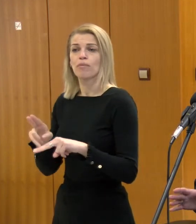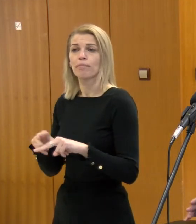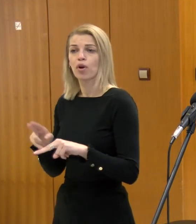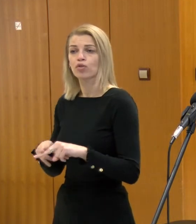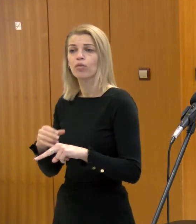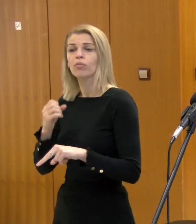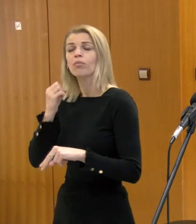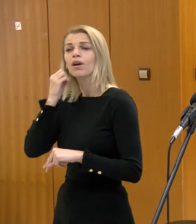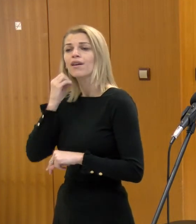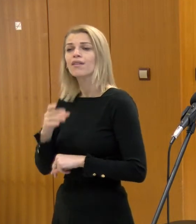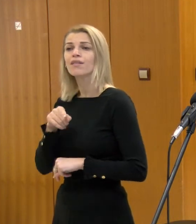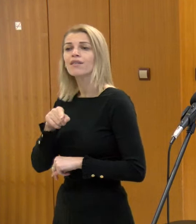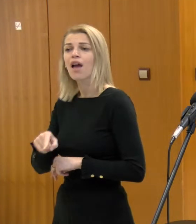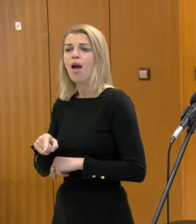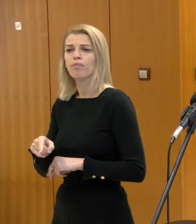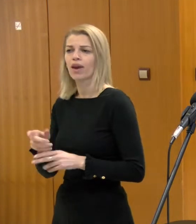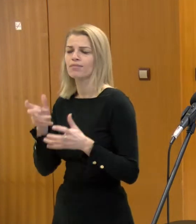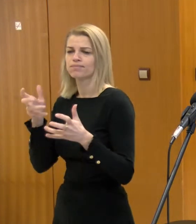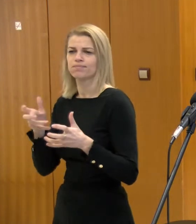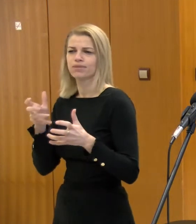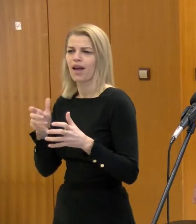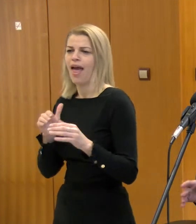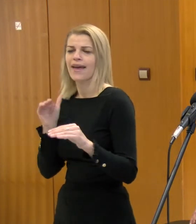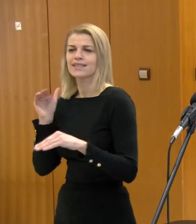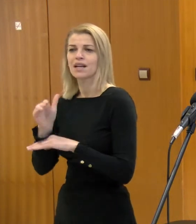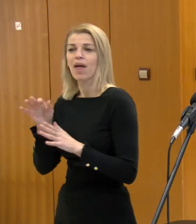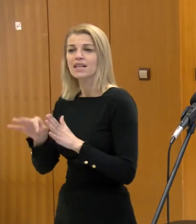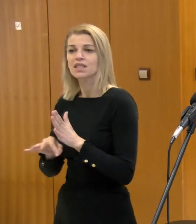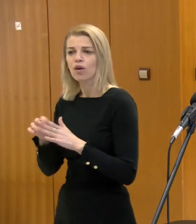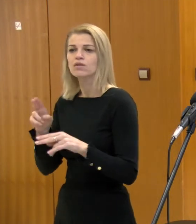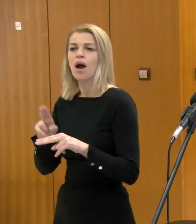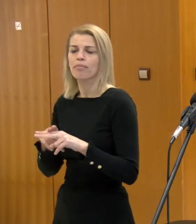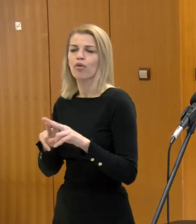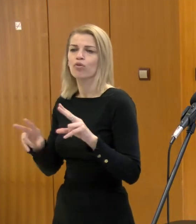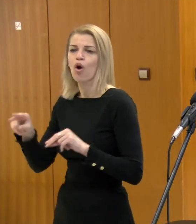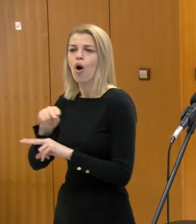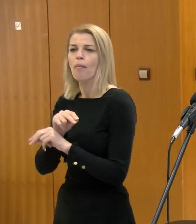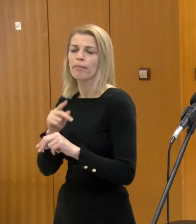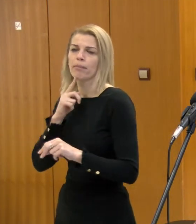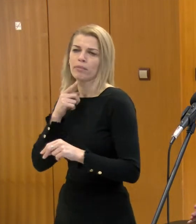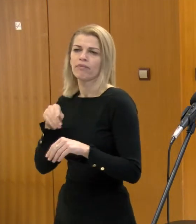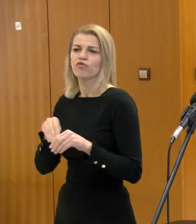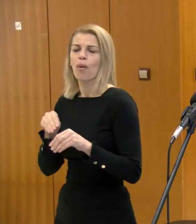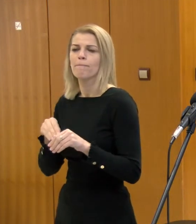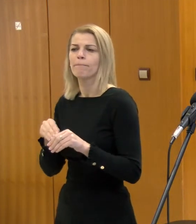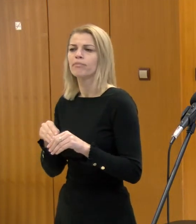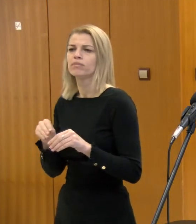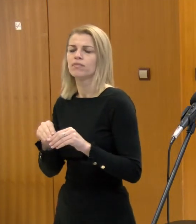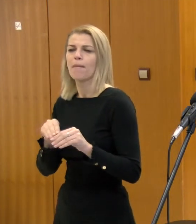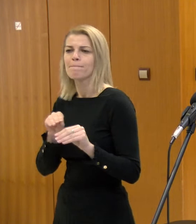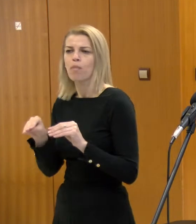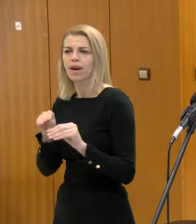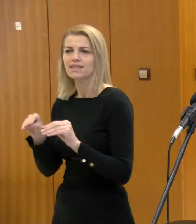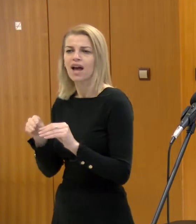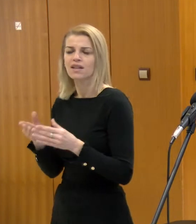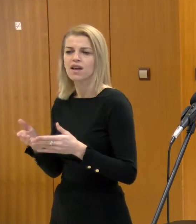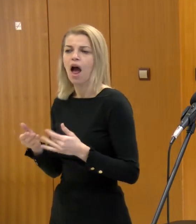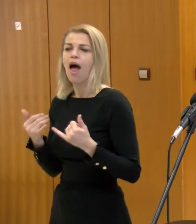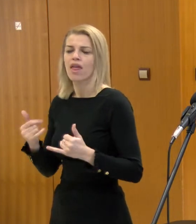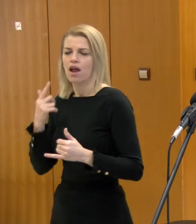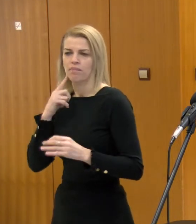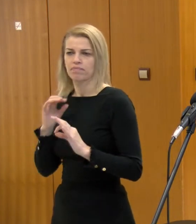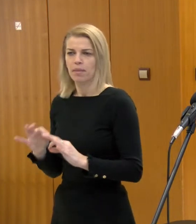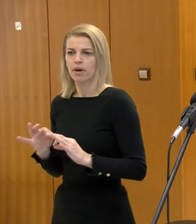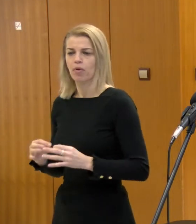k absolútne extrémnej situácii, tak sa rozprávame o možnosti nejakej mobilizácie, ale tu absolútne dnes nepredpokladáme.